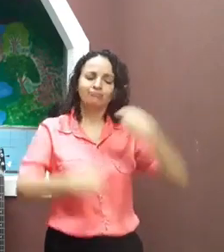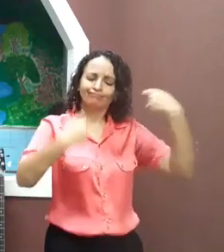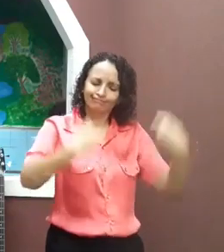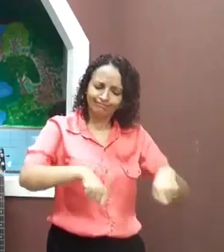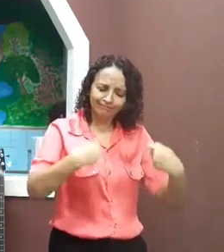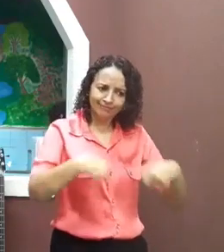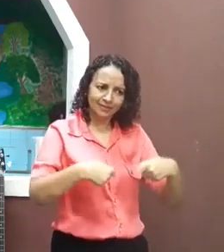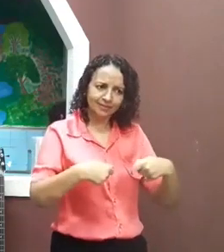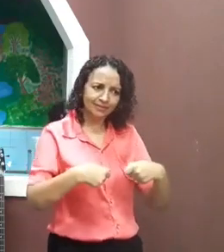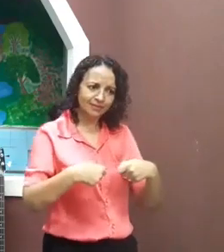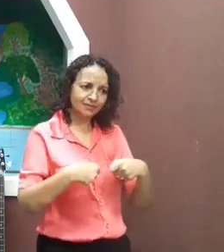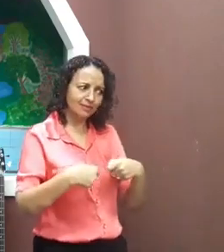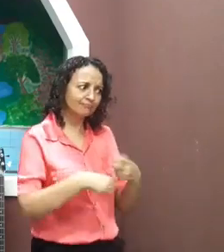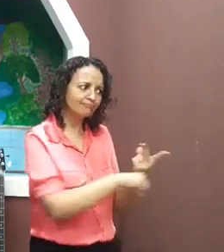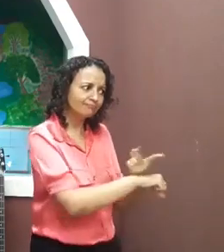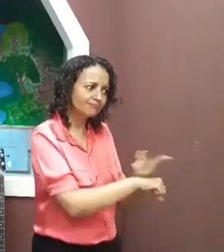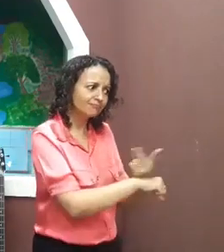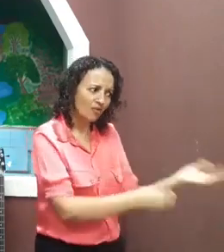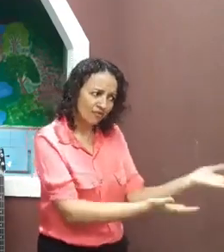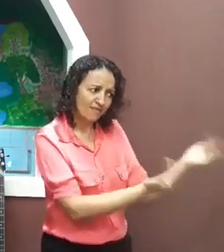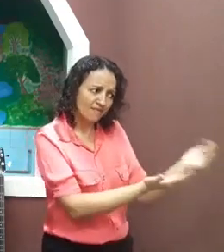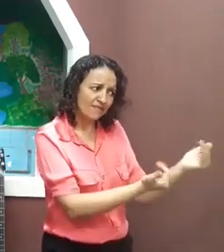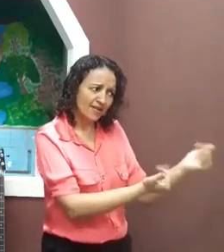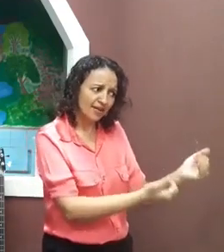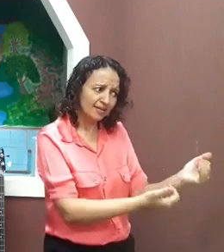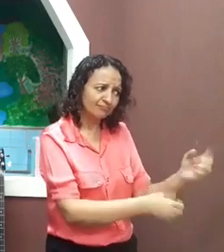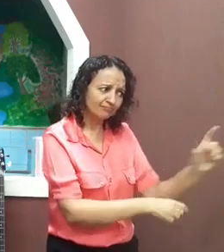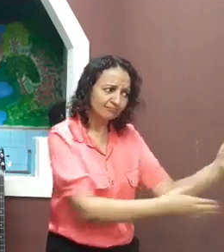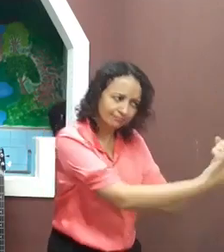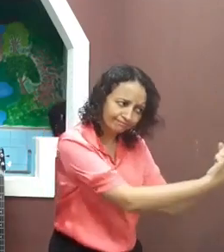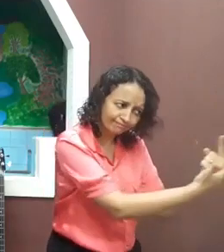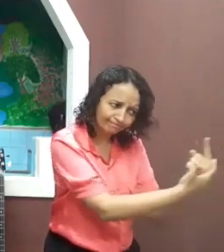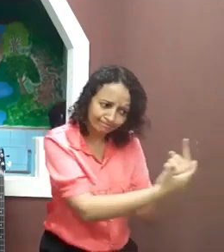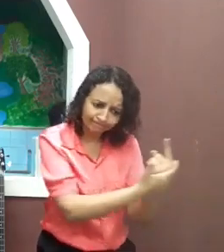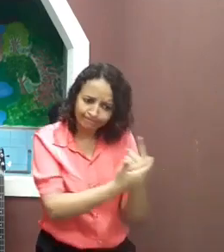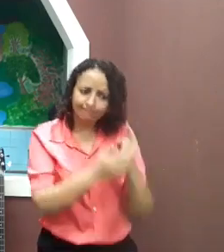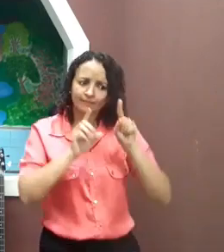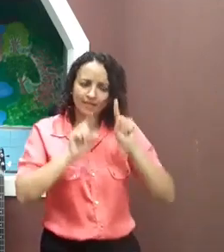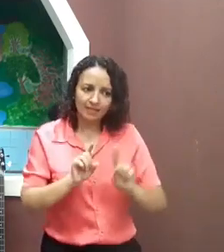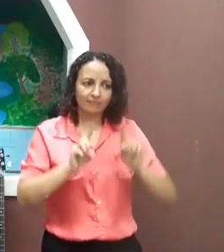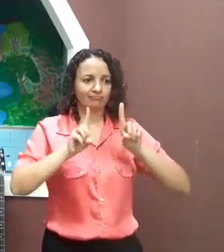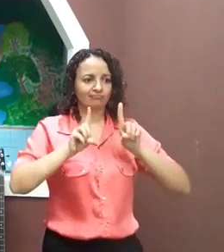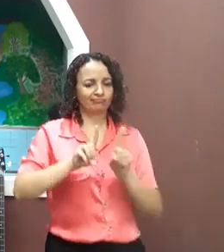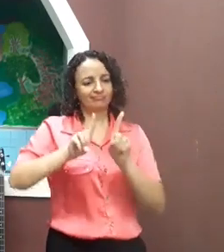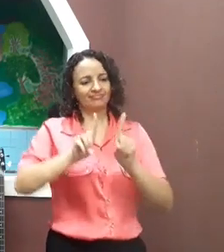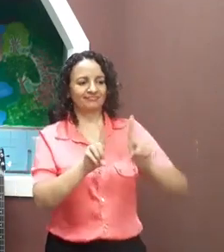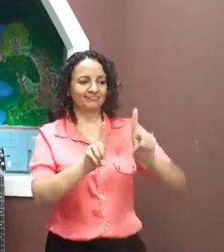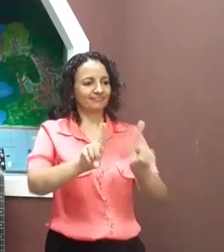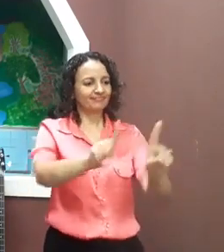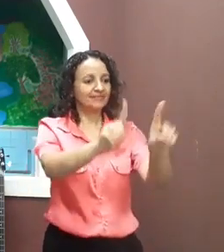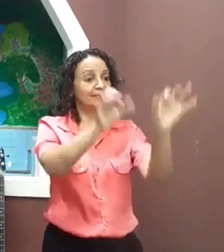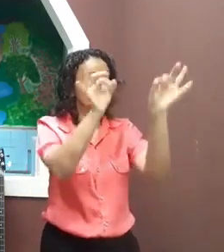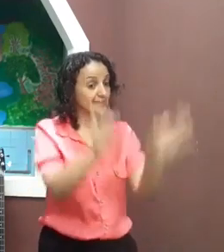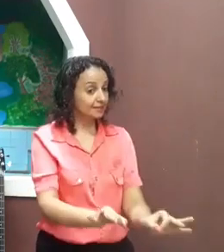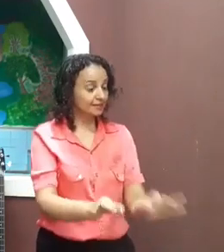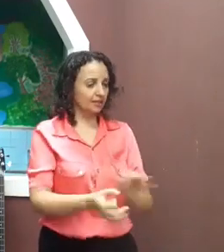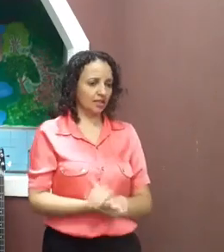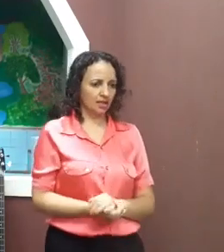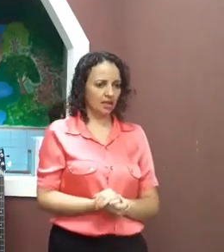perdidos. Nós precisamos trazer aqui. Ah, pastor, cada um vai dar conta de